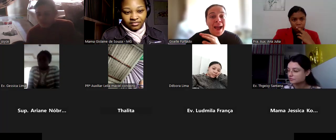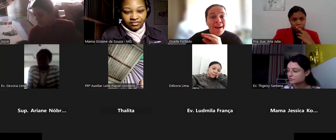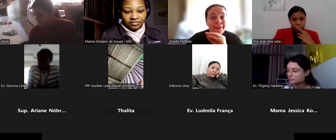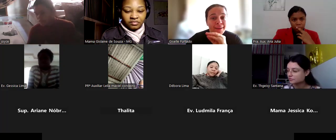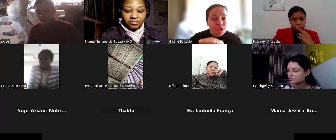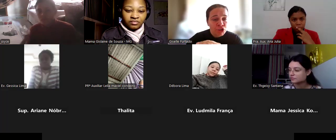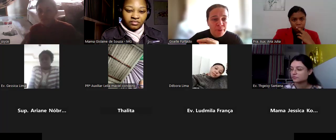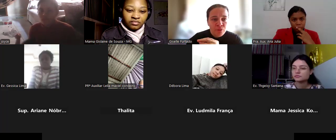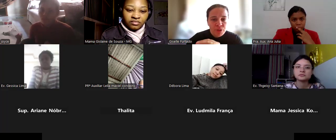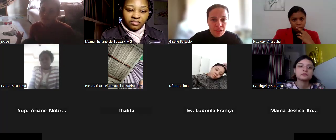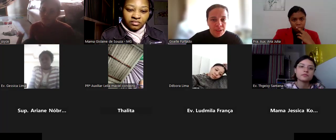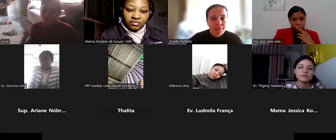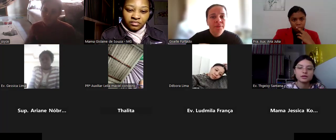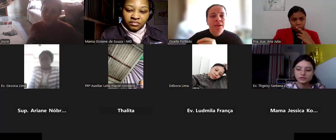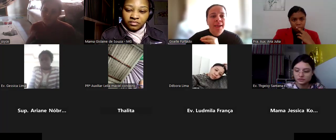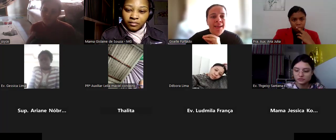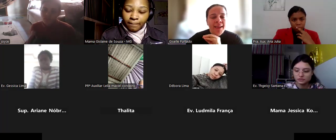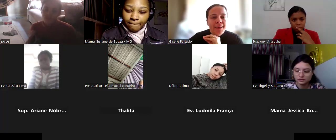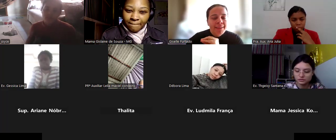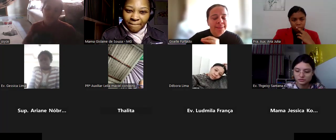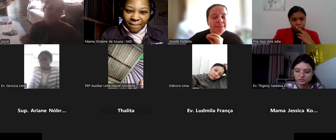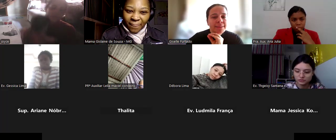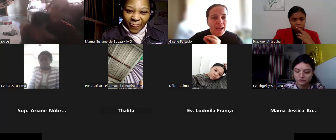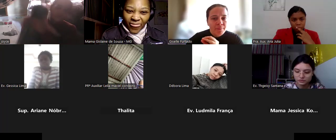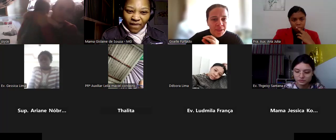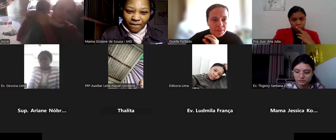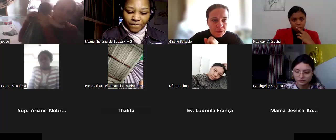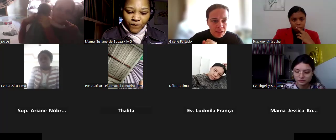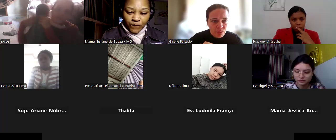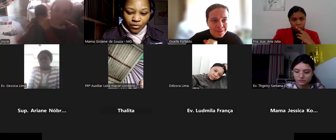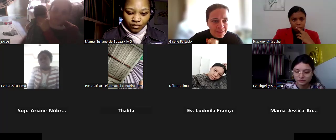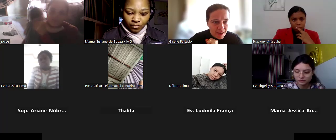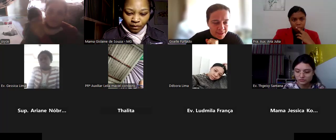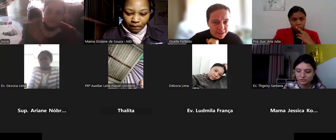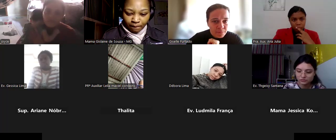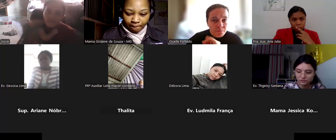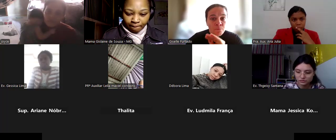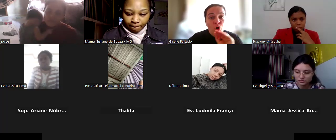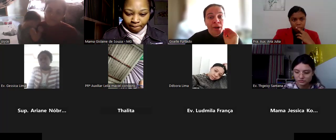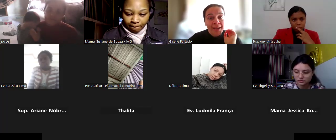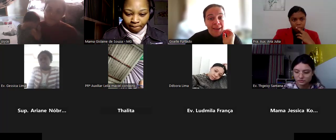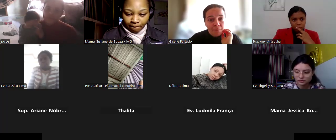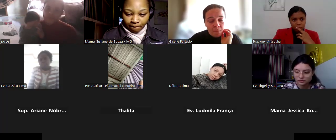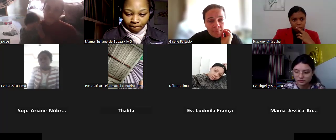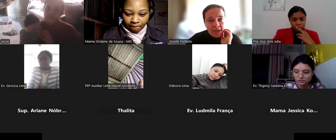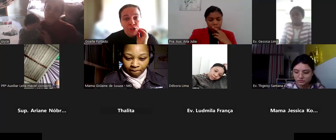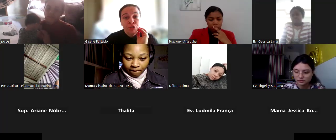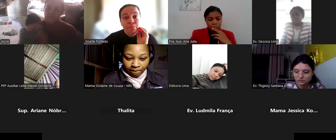a grande maioria eles sabem língua de sinais. Porém, a gente